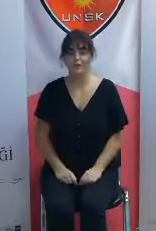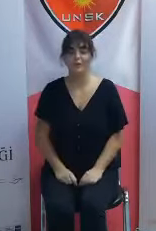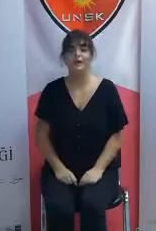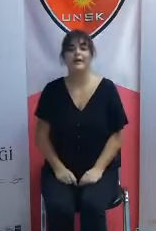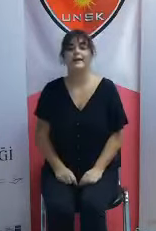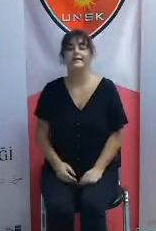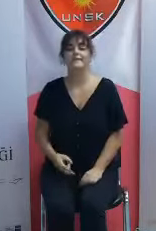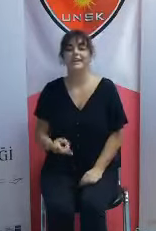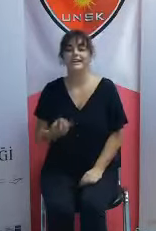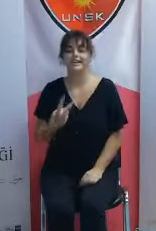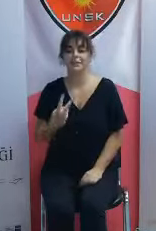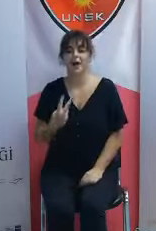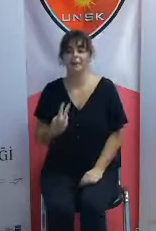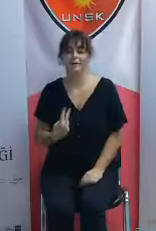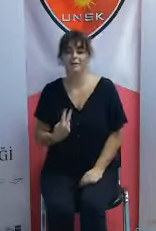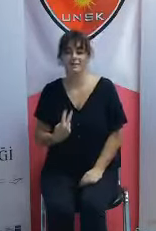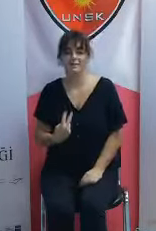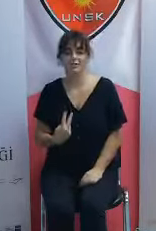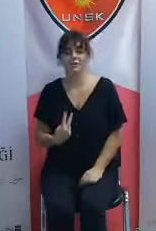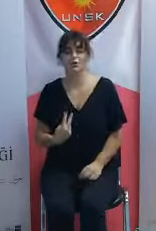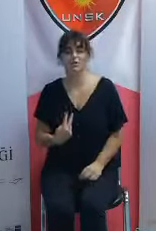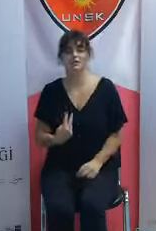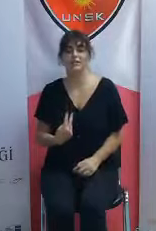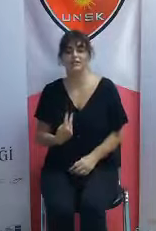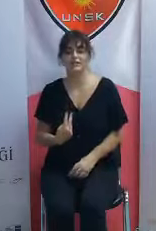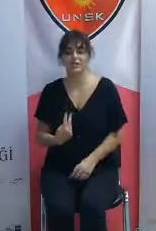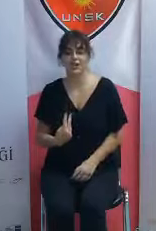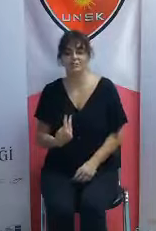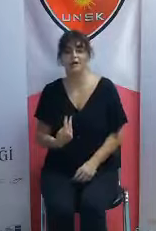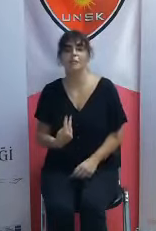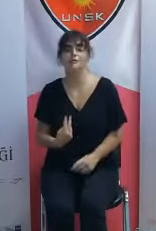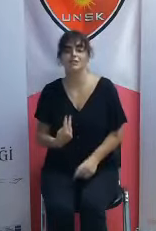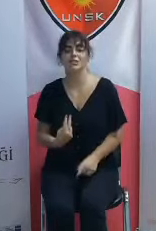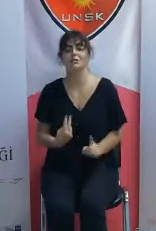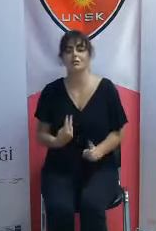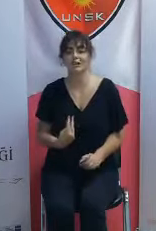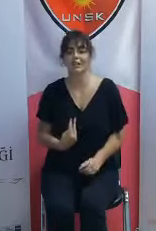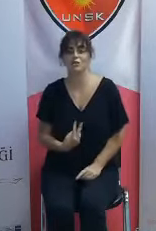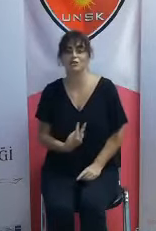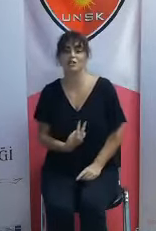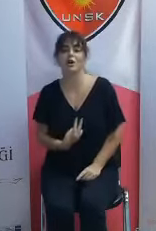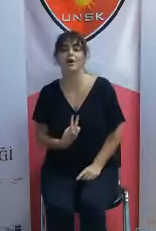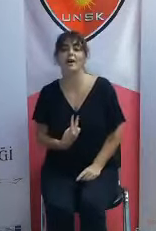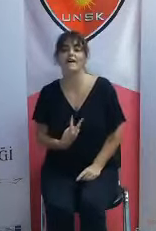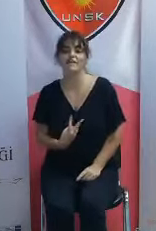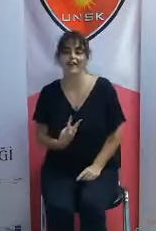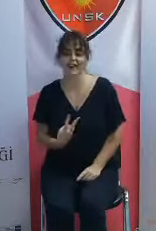B'ye iki parmağımız açık. Orta ve işaret parmağımız açık. Yukarıya gösteriyor. B.